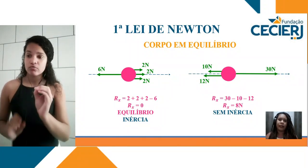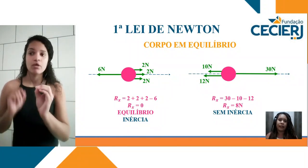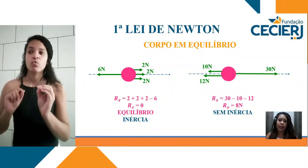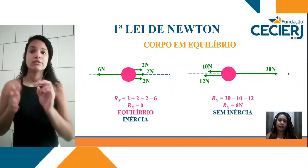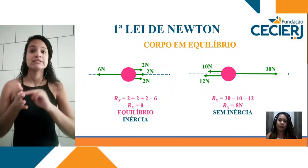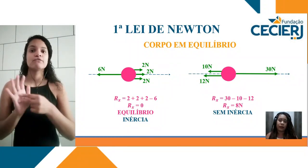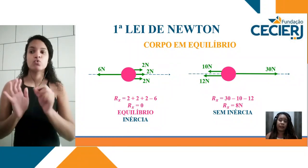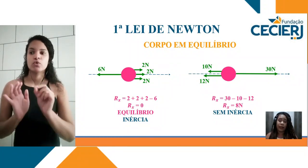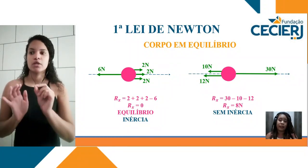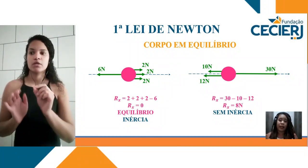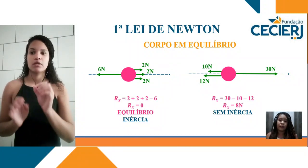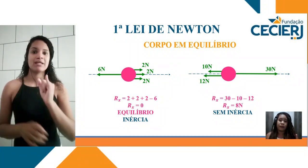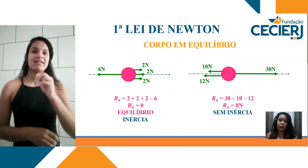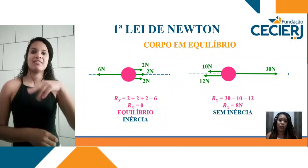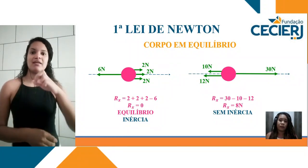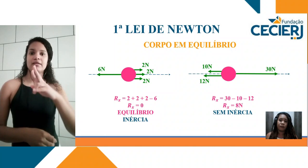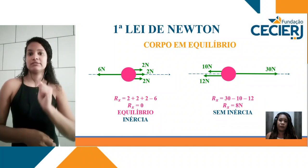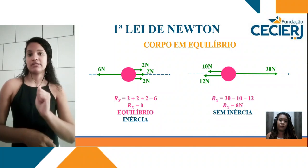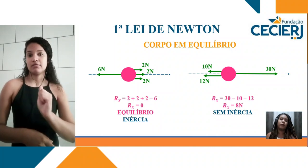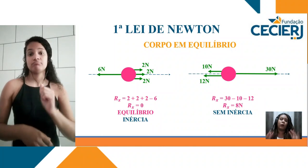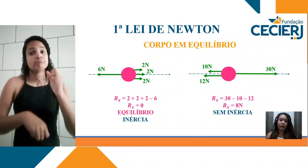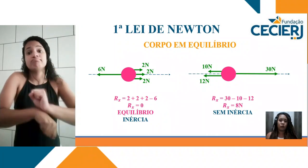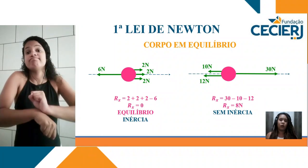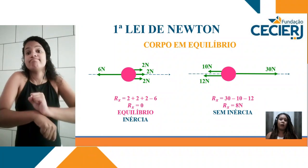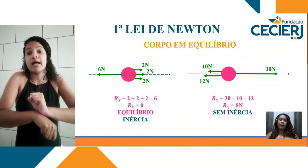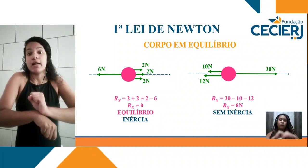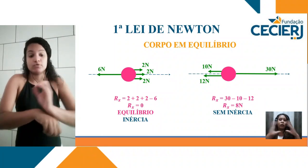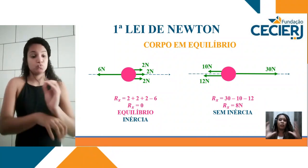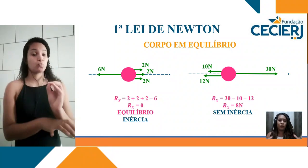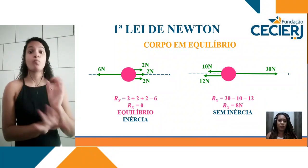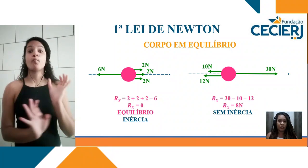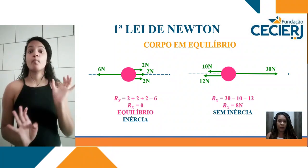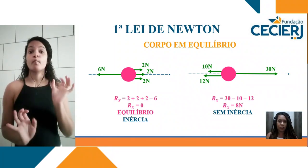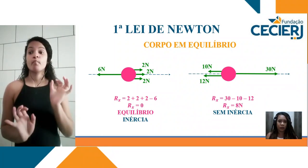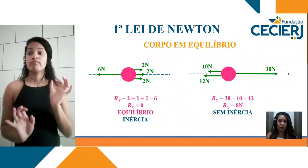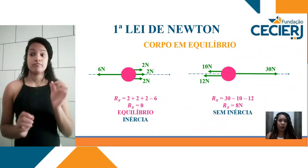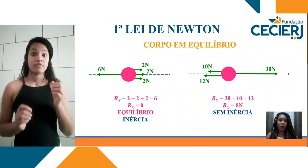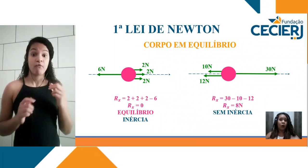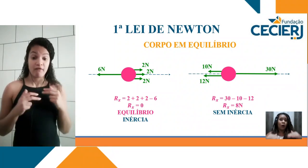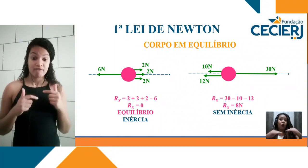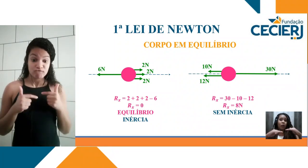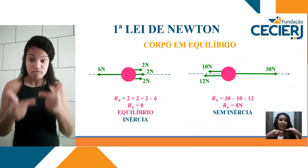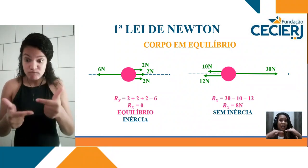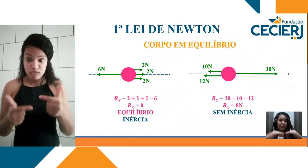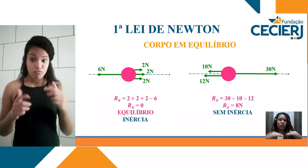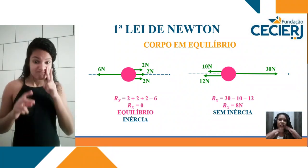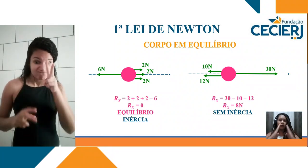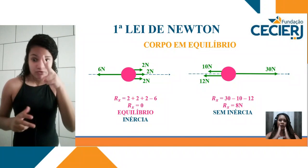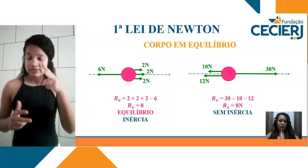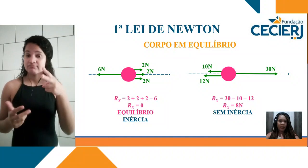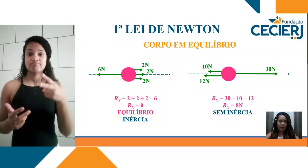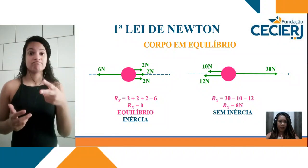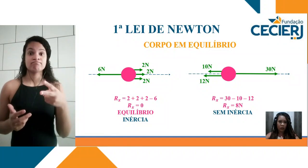que ele está em inércia, ok? Então, é isso. Pego todas as forças que estão agindo, olho em cada